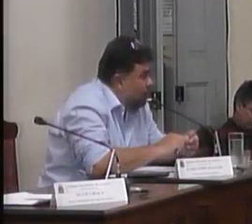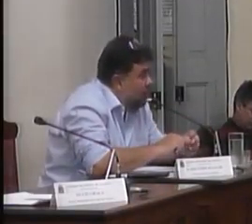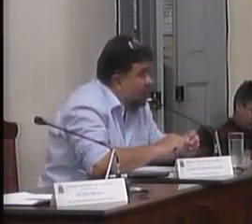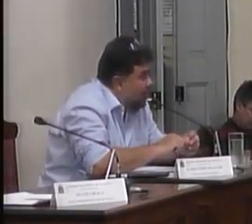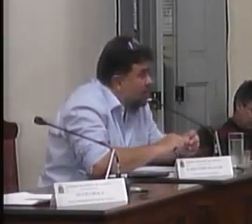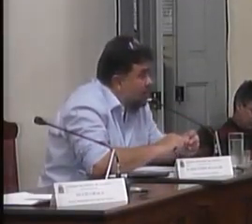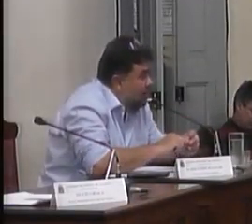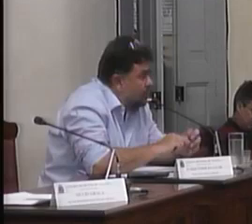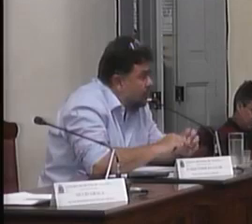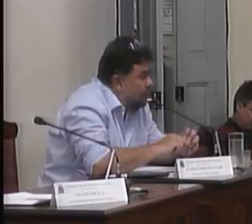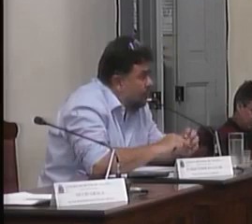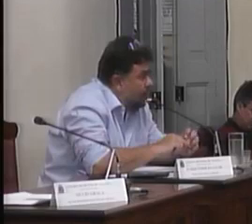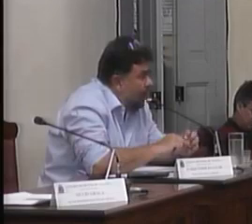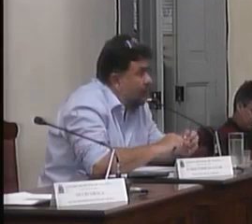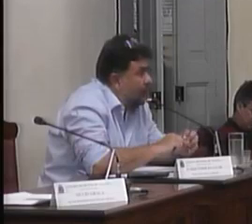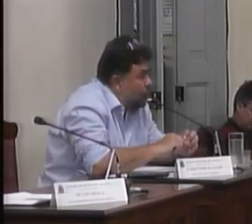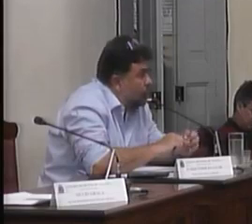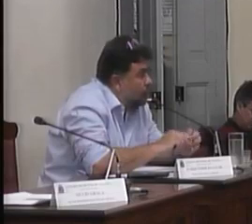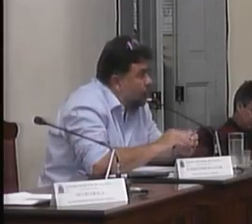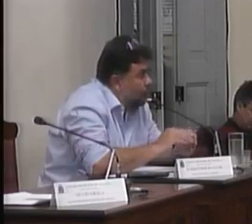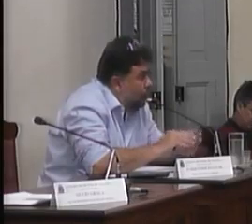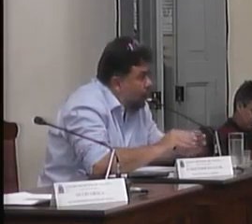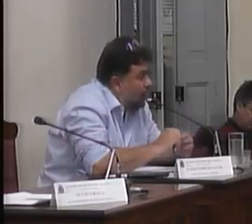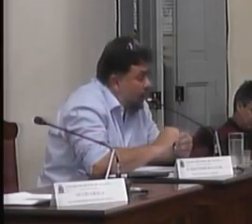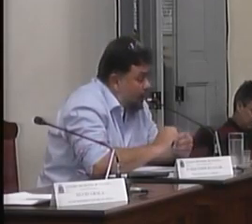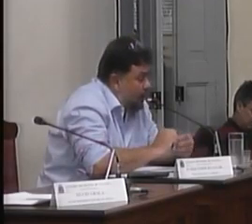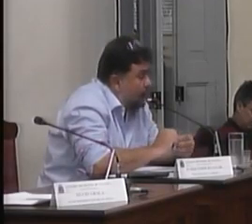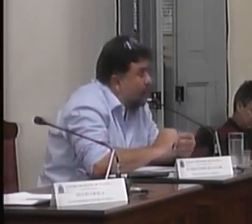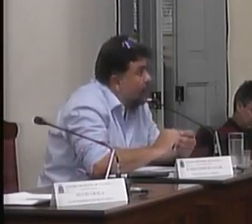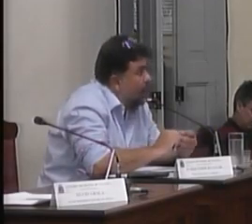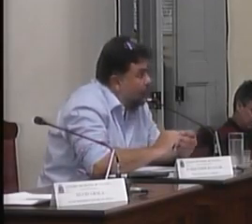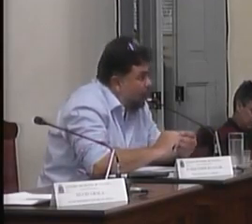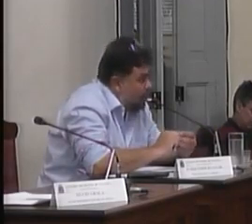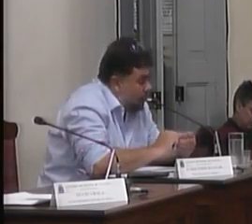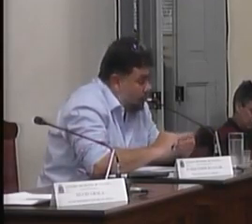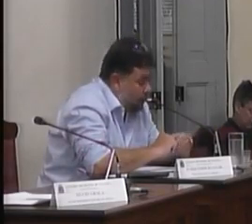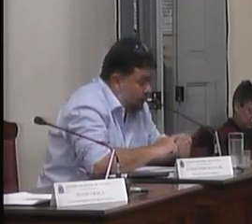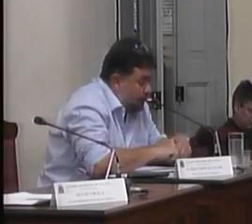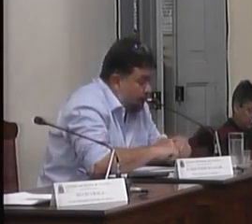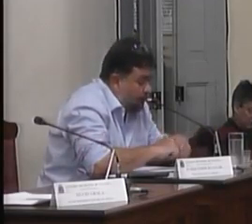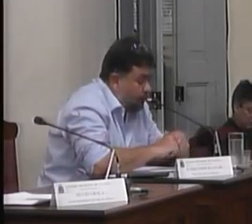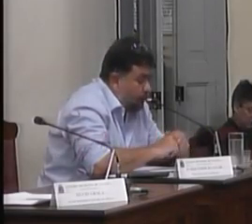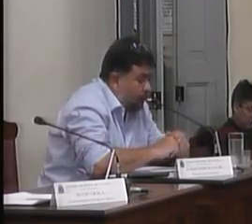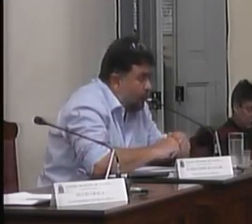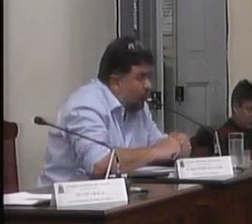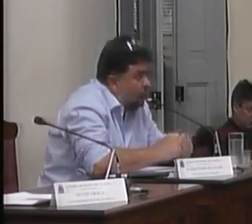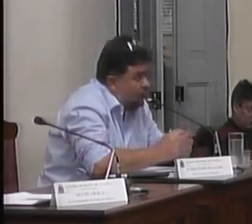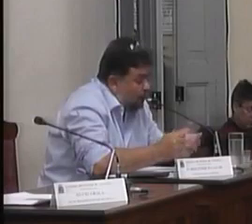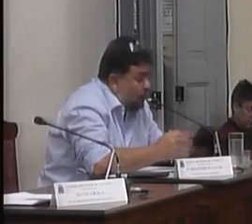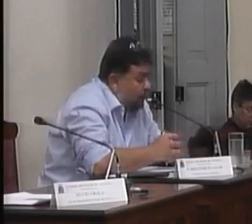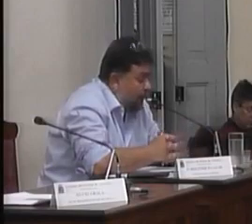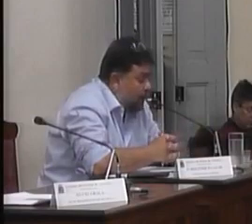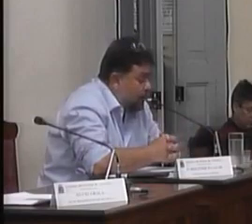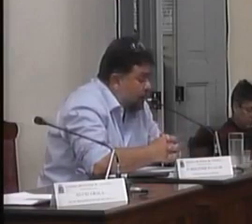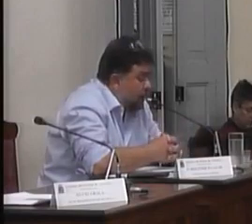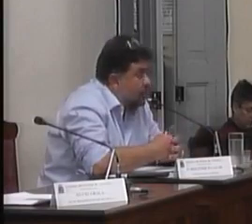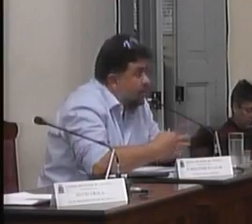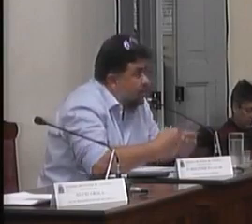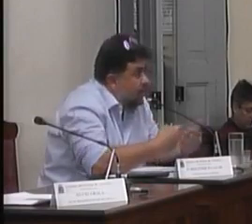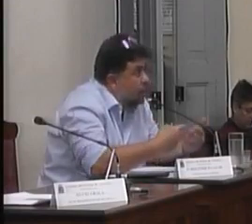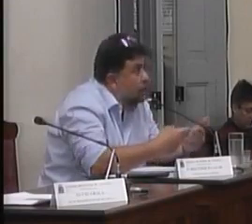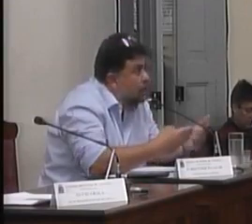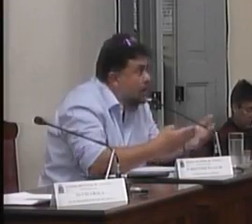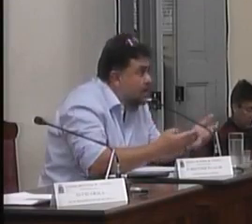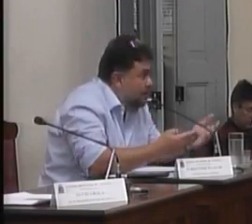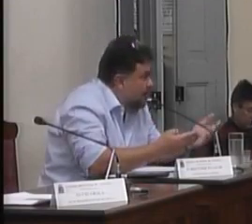hoje, né, já vão fazer 3 anos, até hoje isso não foi determinado pelo Executivo. Eu ia te perguntar isso, se